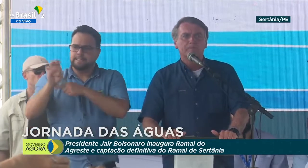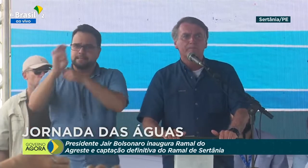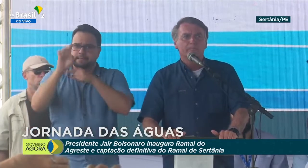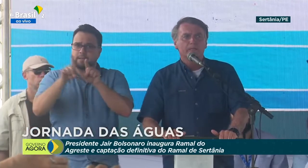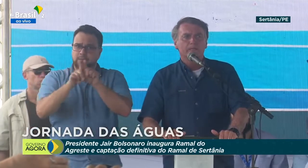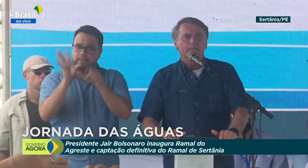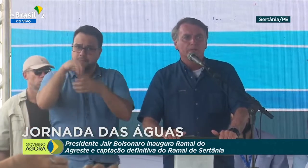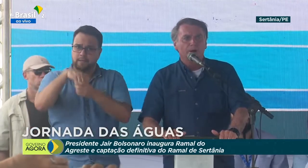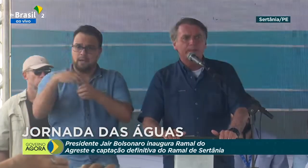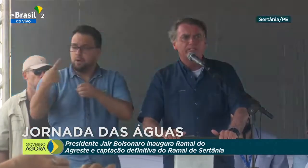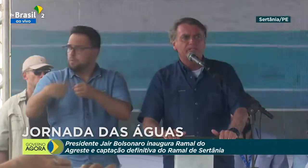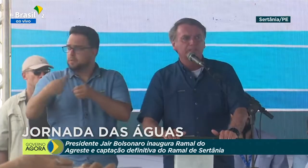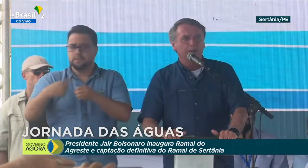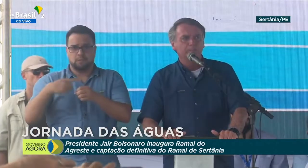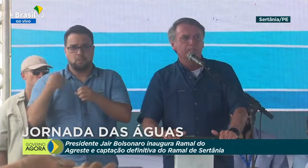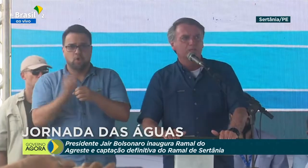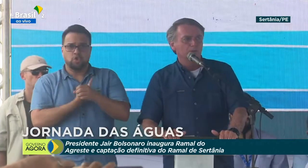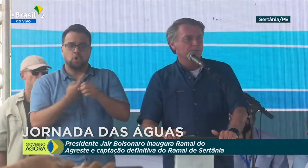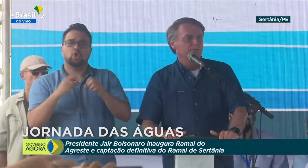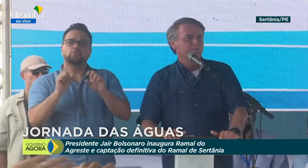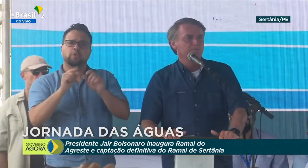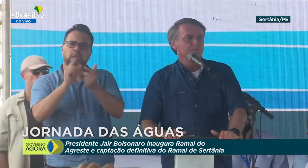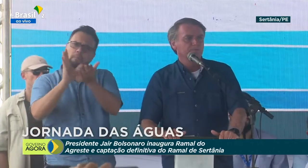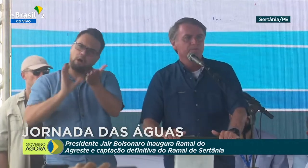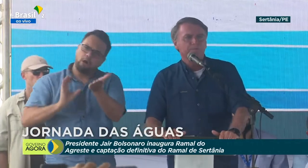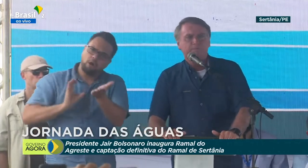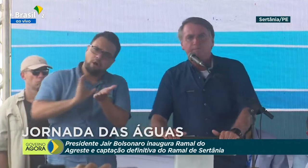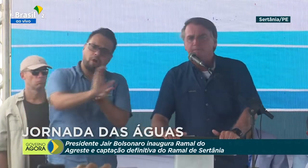municípios, nós adiantamos recursos